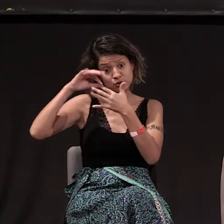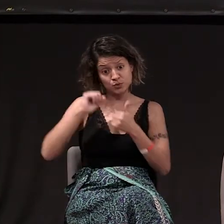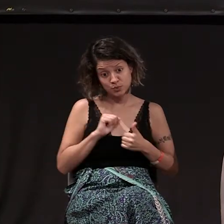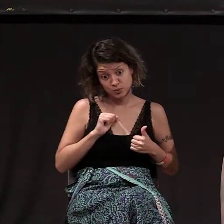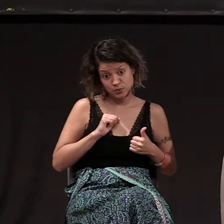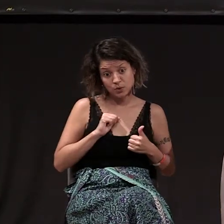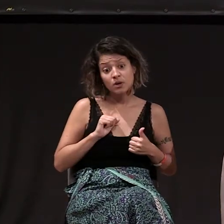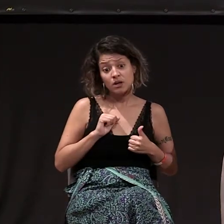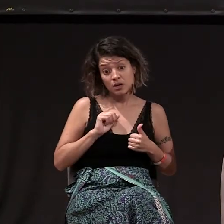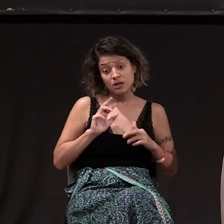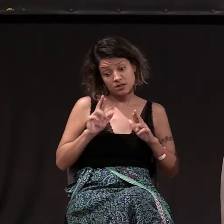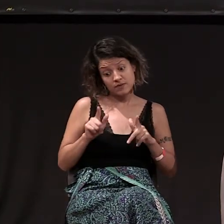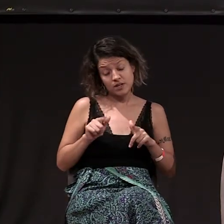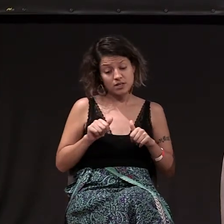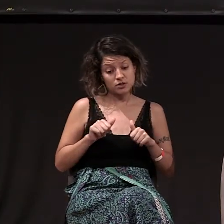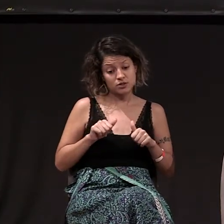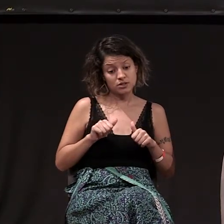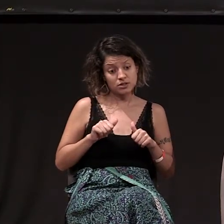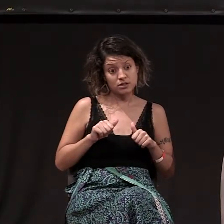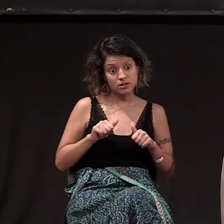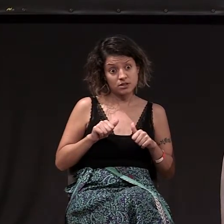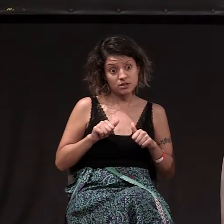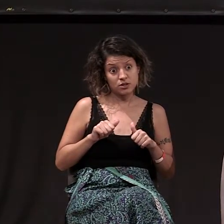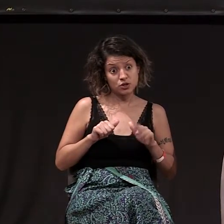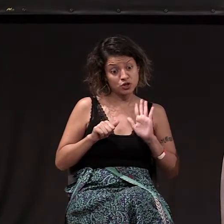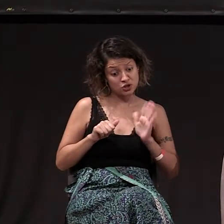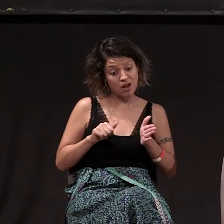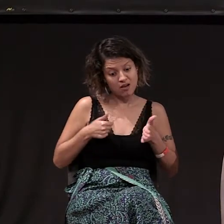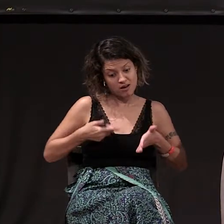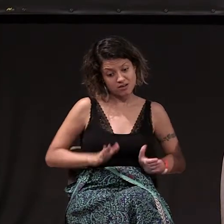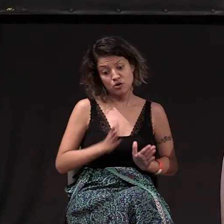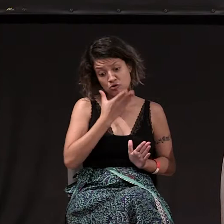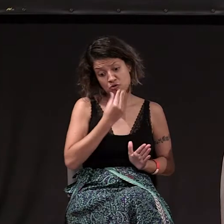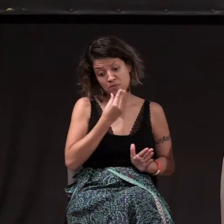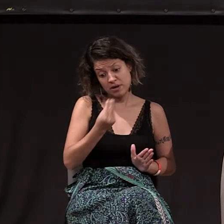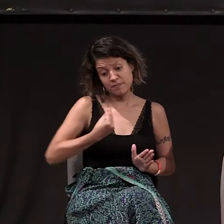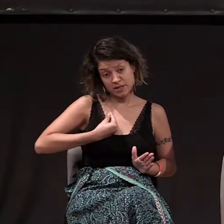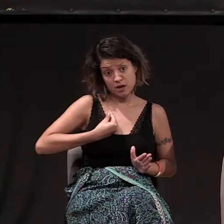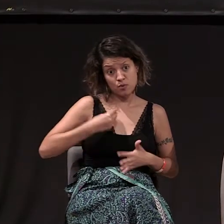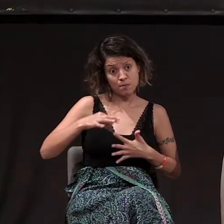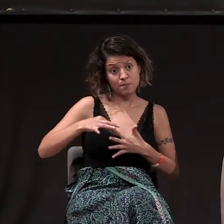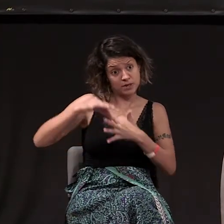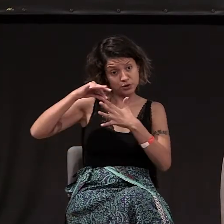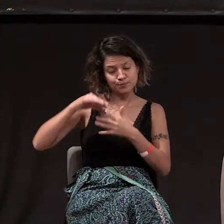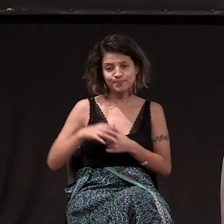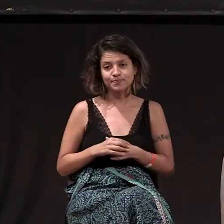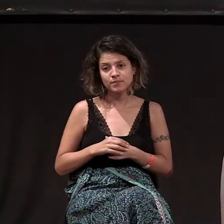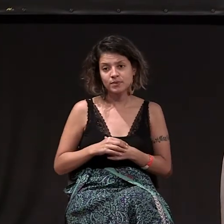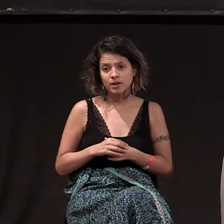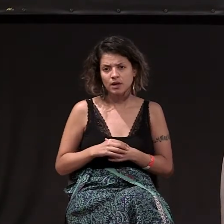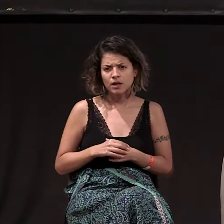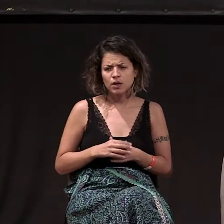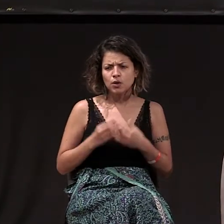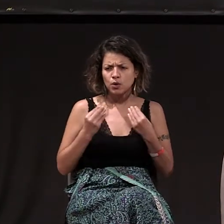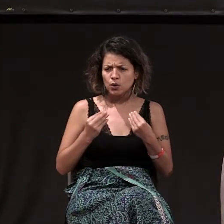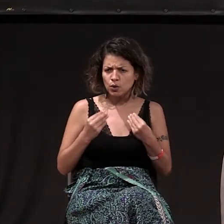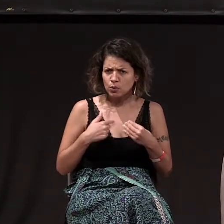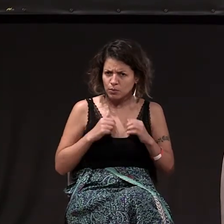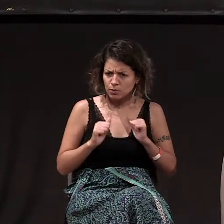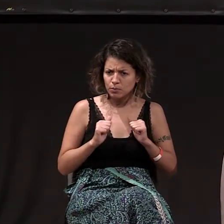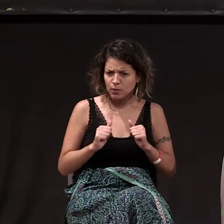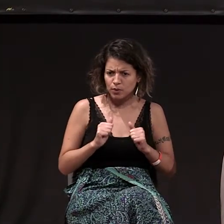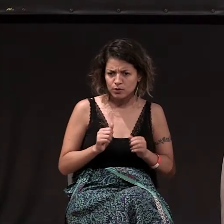da situação econômica, só em ser homem já é um lugar de prestígio, como que eu posso orientar